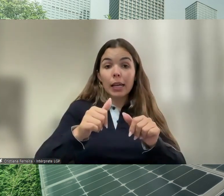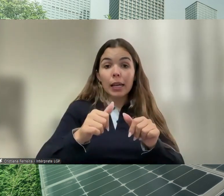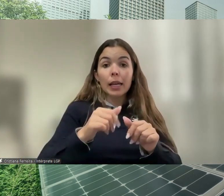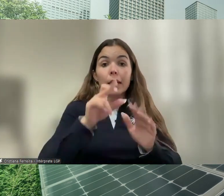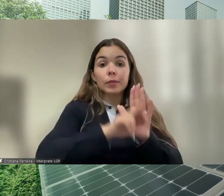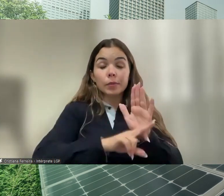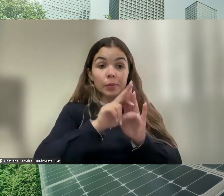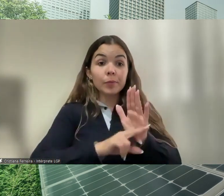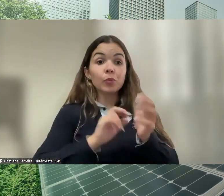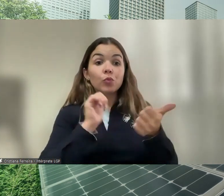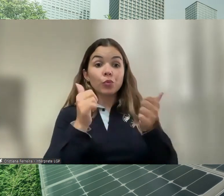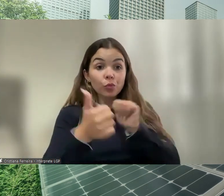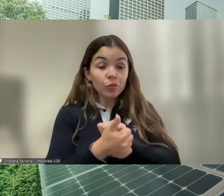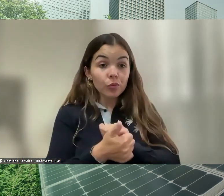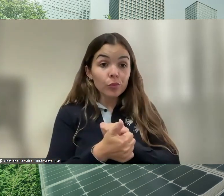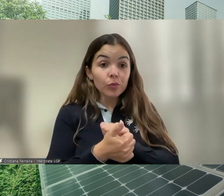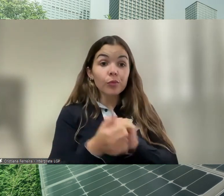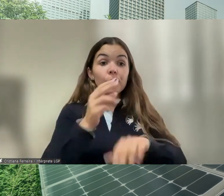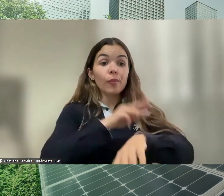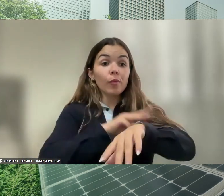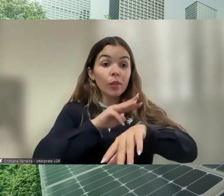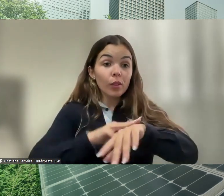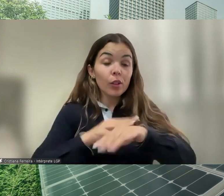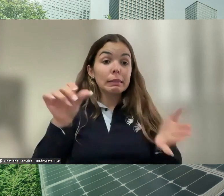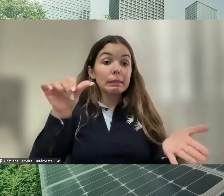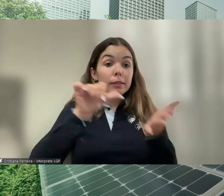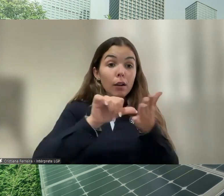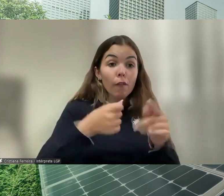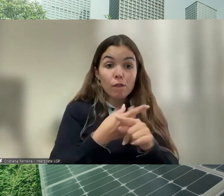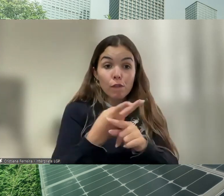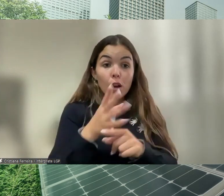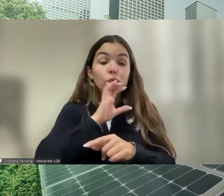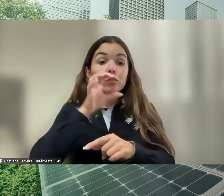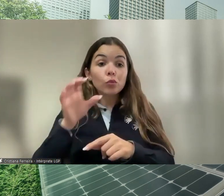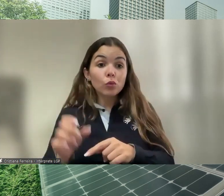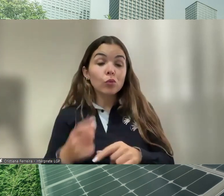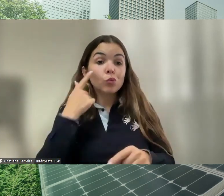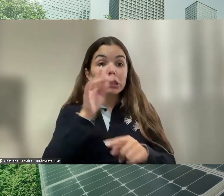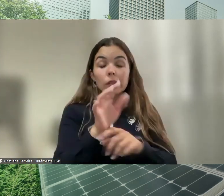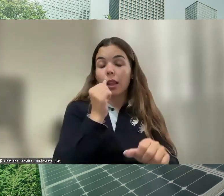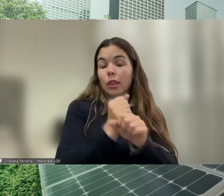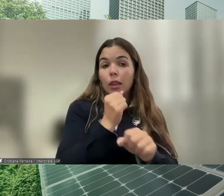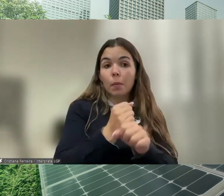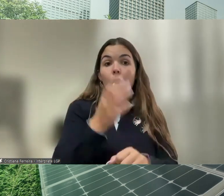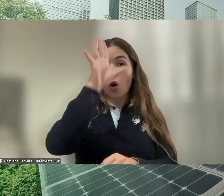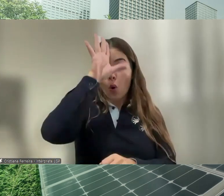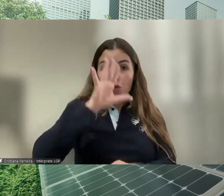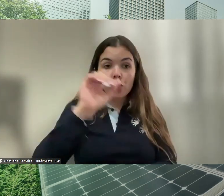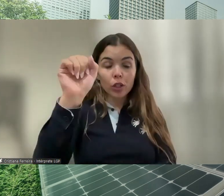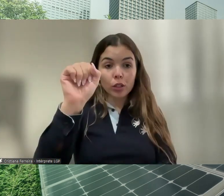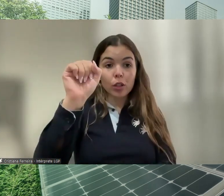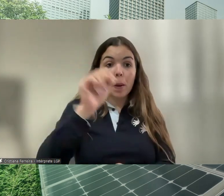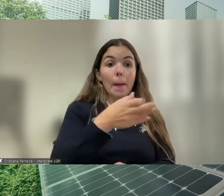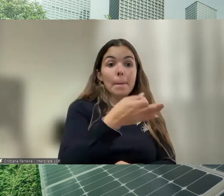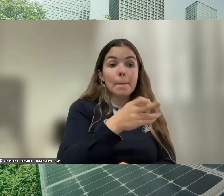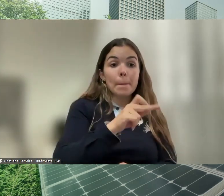que permitam às administrações centrais em vários países. Nós estamos, por exemplo, a trabalhar com os governos do